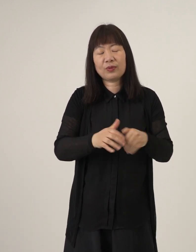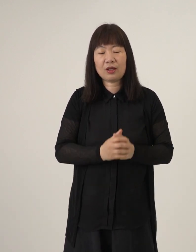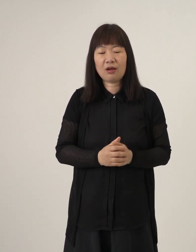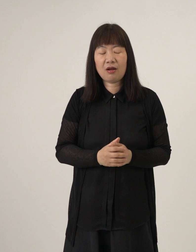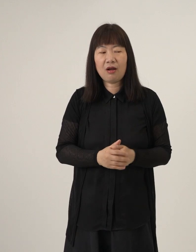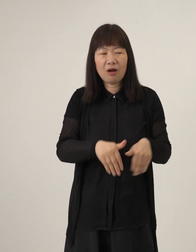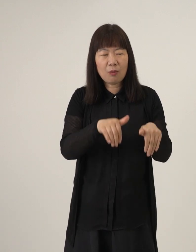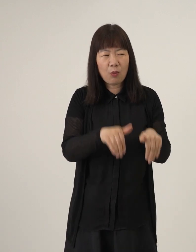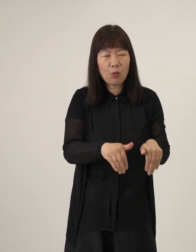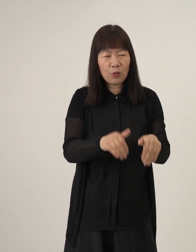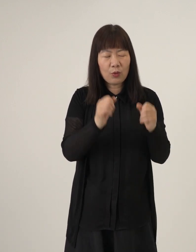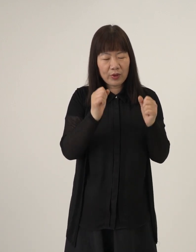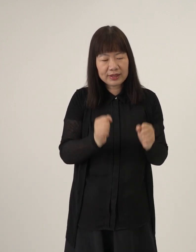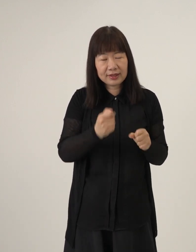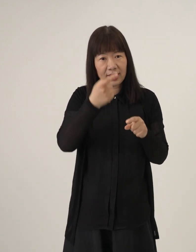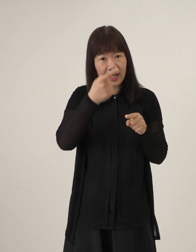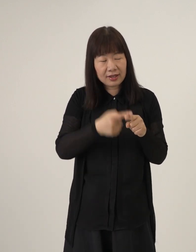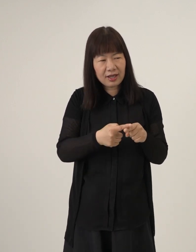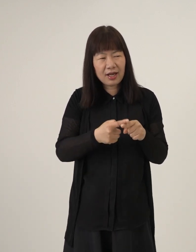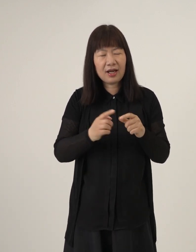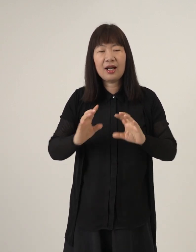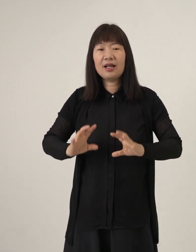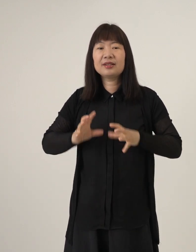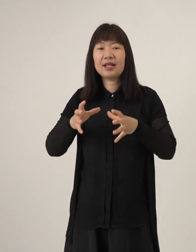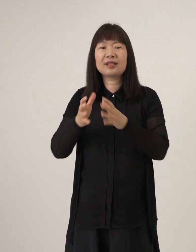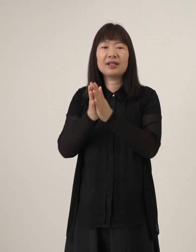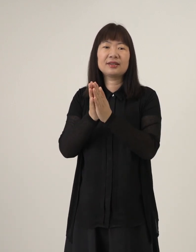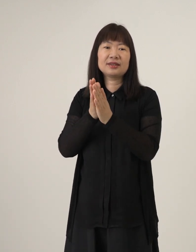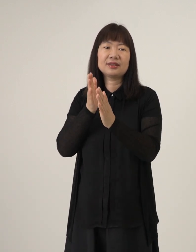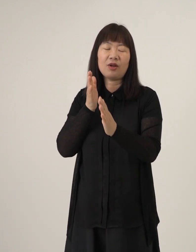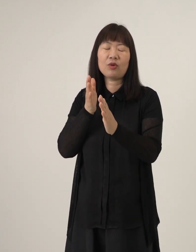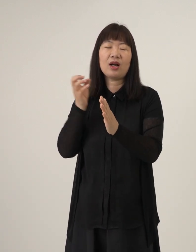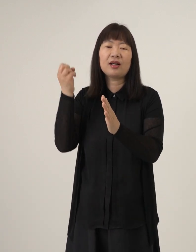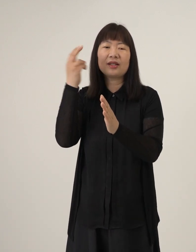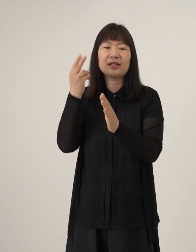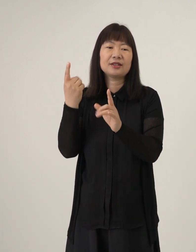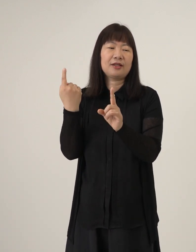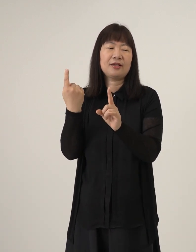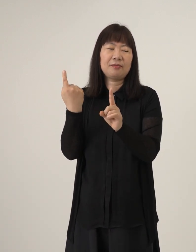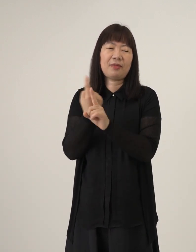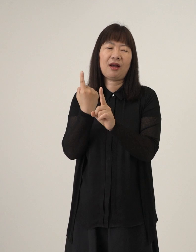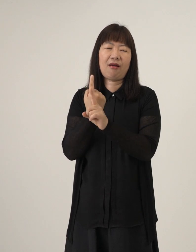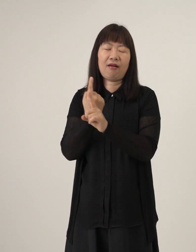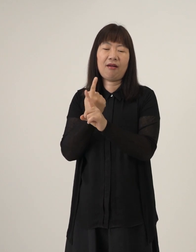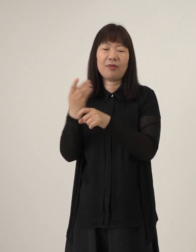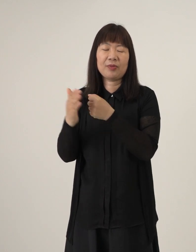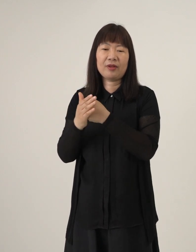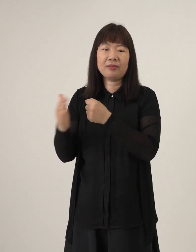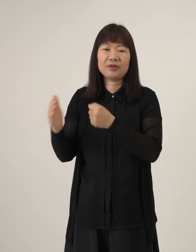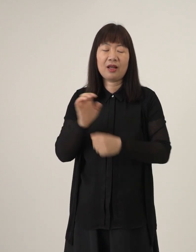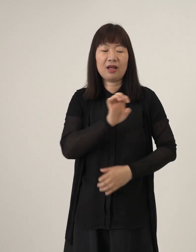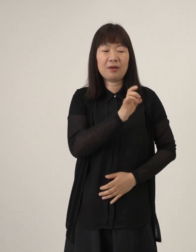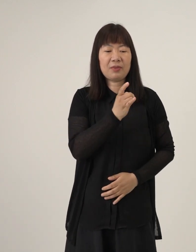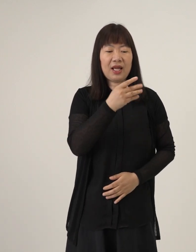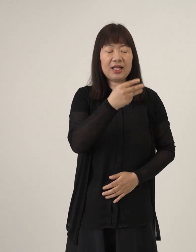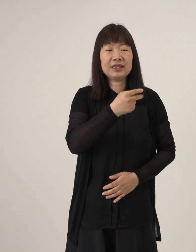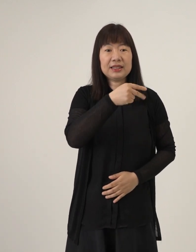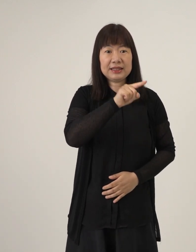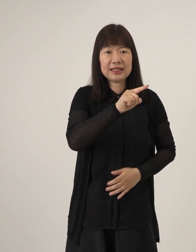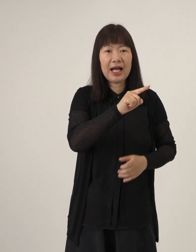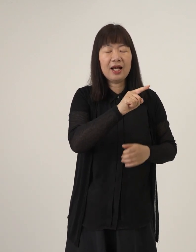포로로 있는 중에 세계 질서가 재편이 된 겁니다. 그래서 페르시아에 의해서